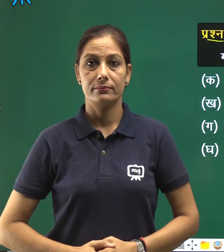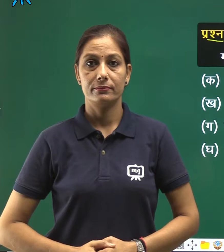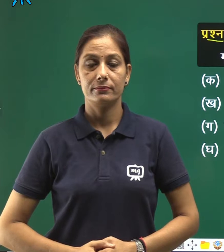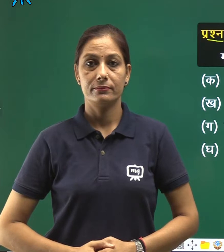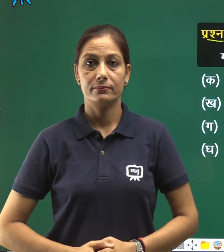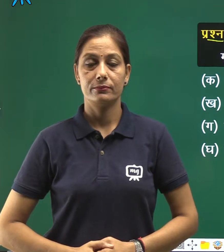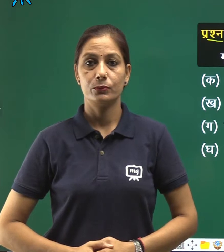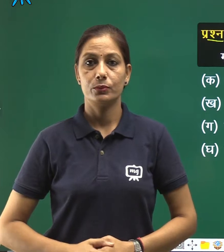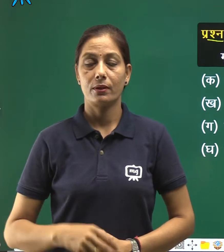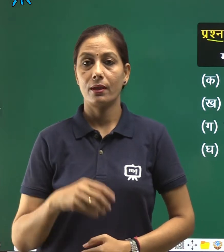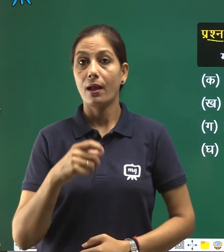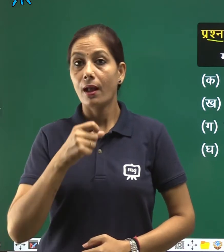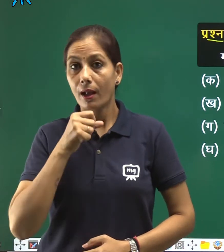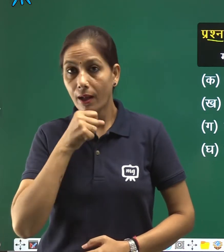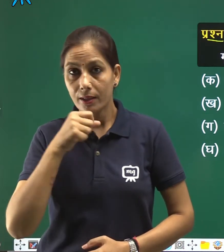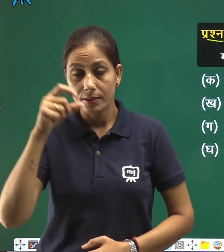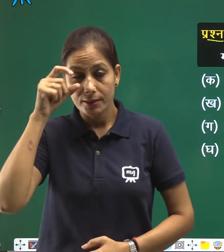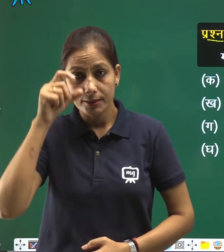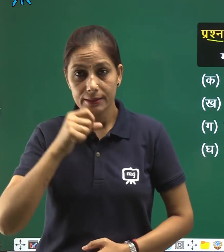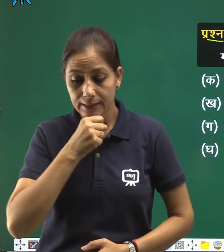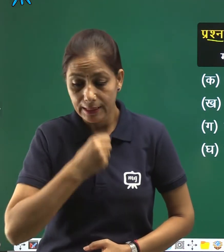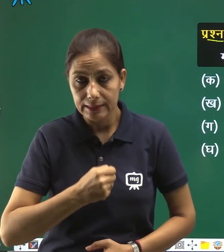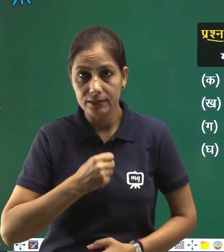दूसरा गांधी जी की,